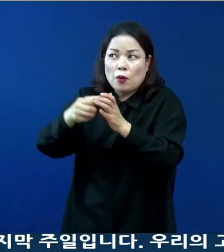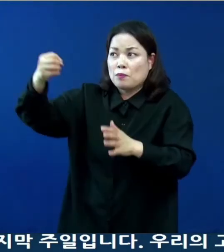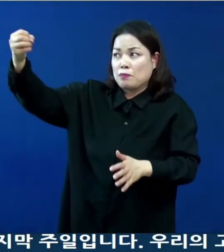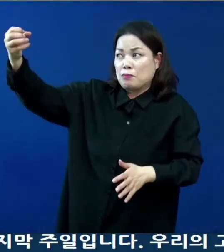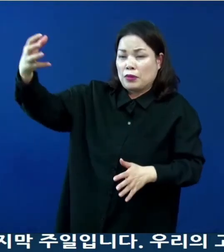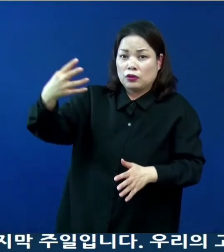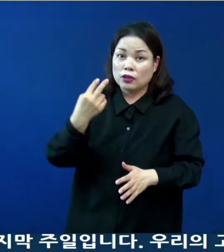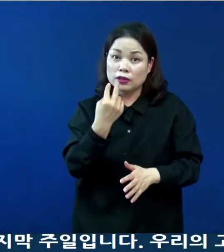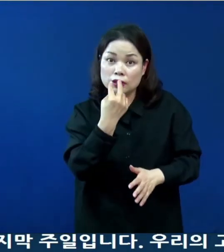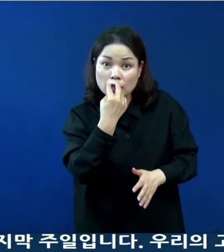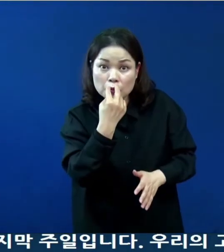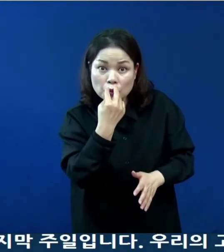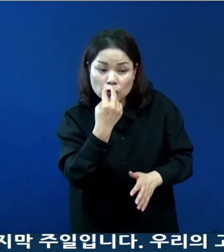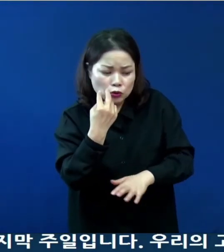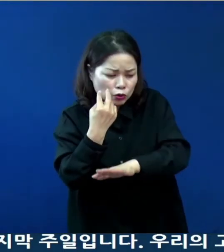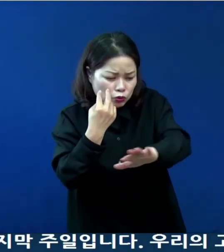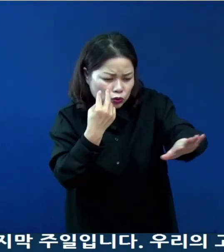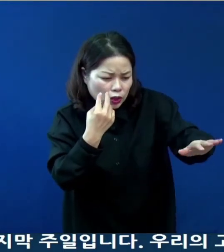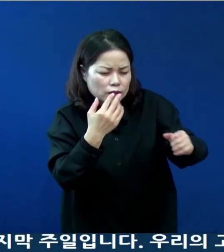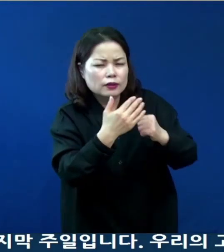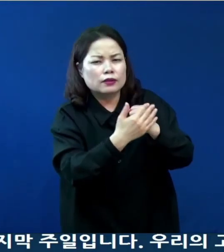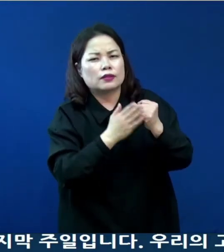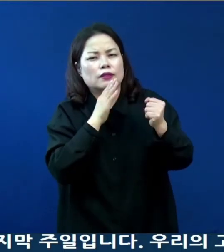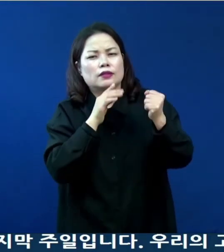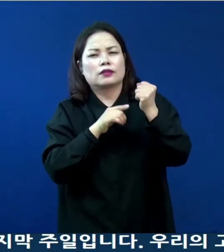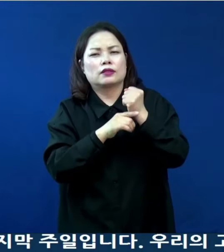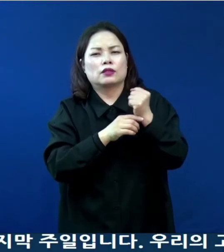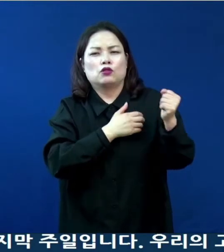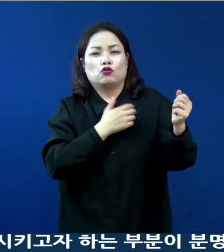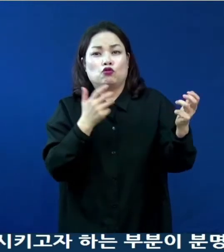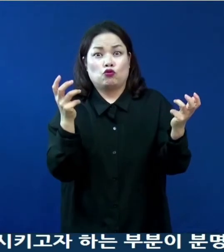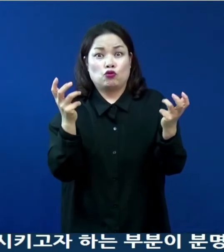빛으로 생명으로 우리에게 은혜와 진리를